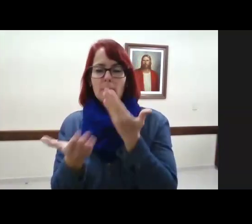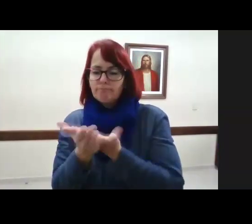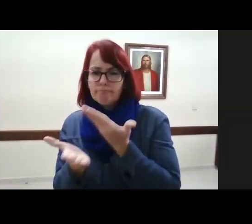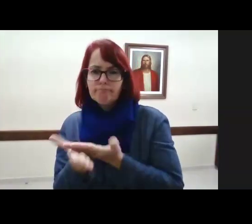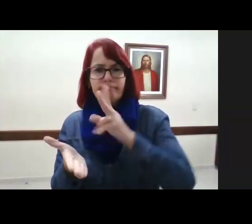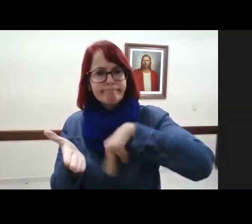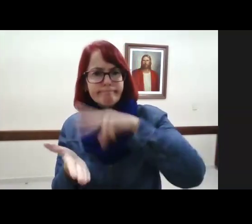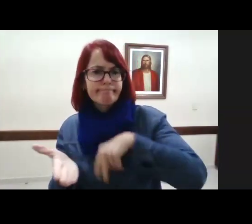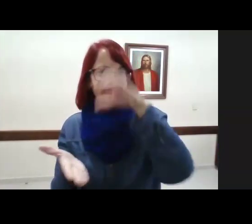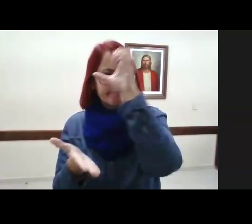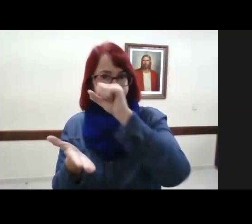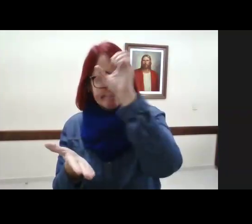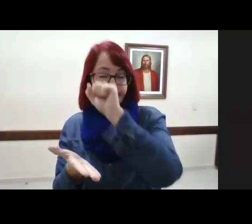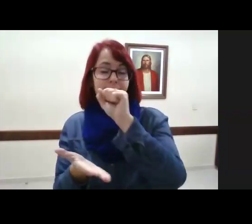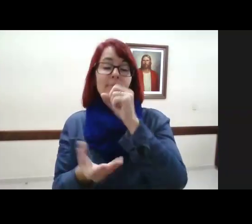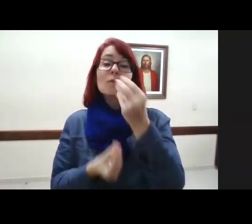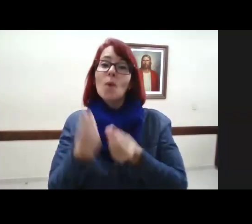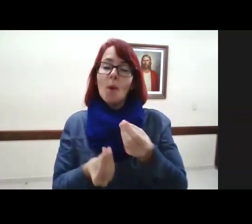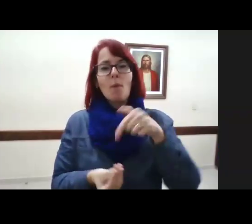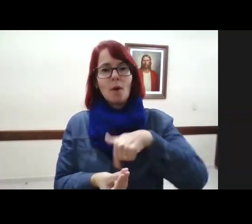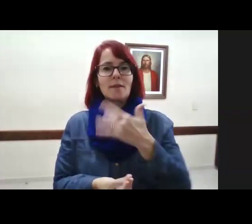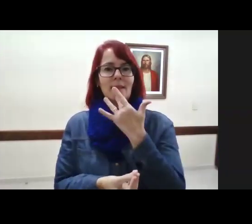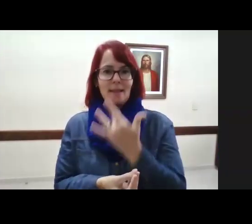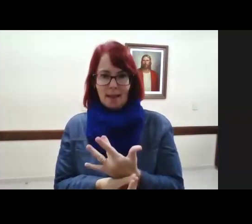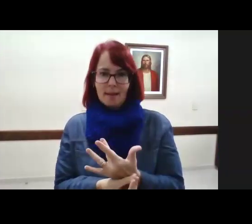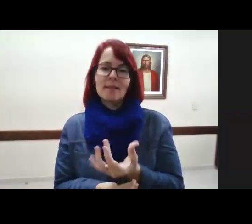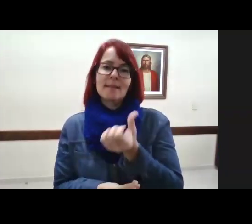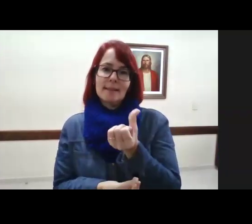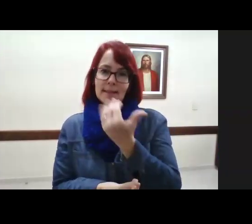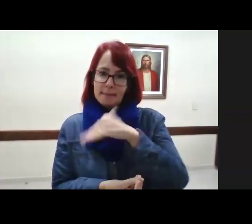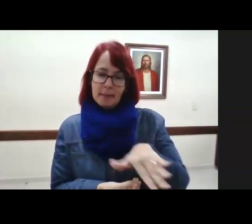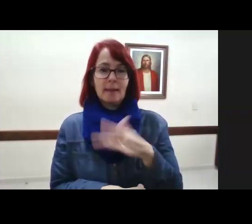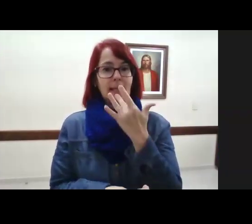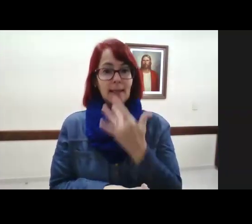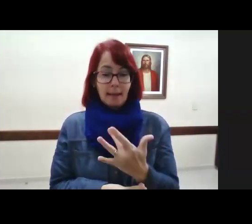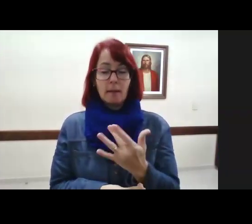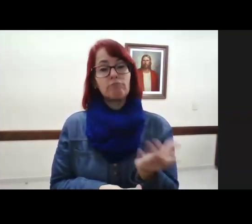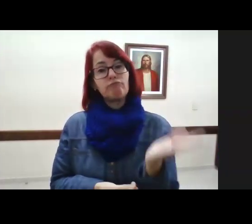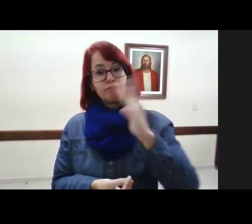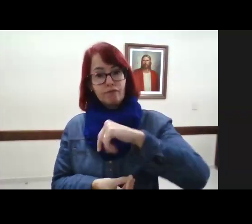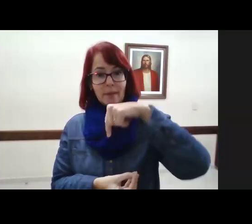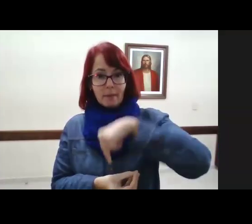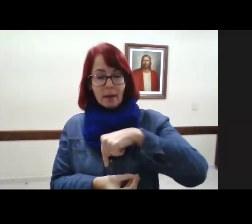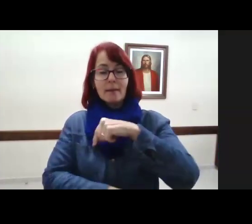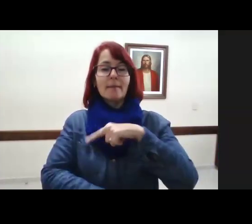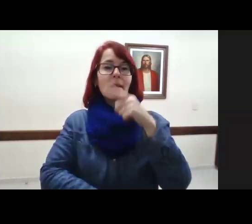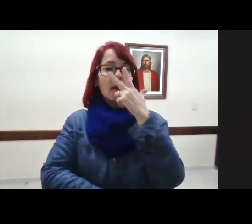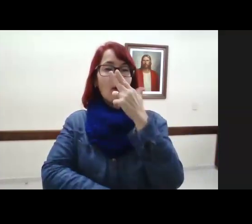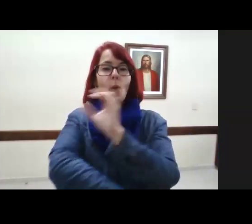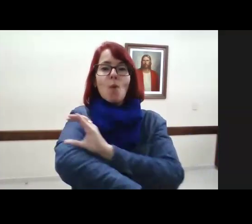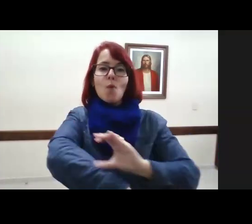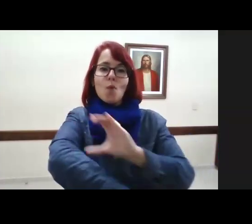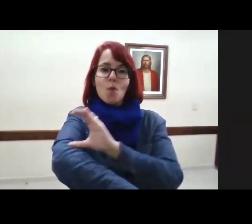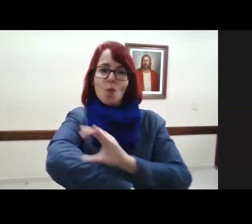oportunidade que temos de aprender como aprimorar isso. Então, hoje, às 18h30, haverá esse curso aqui na